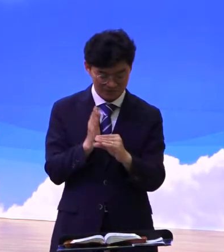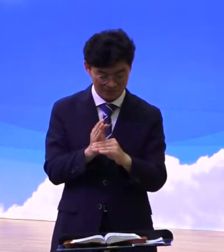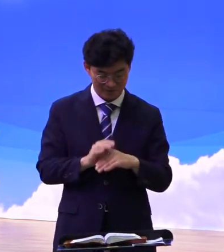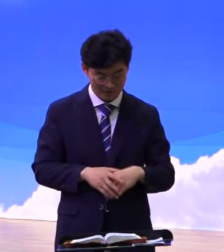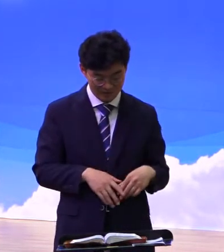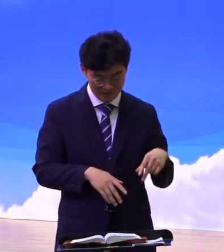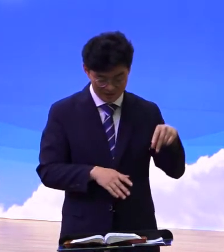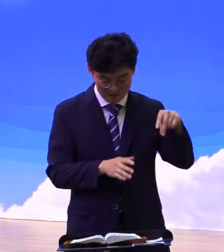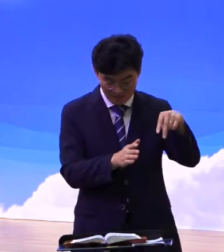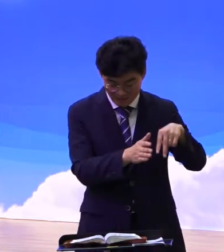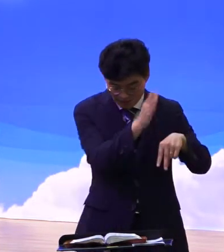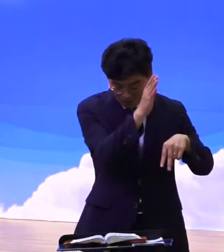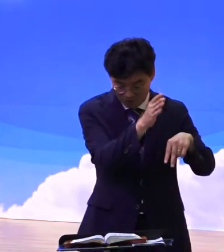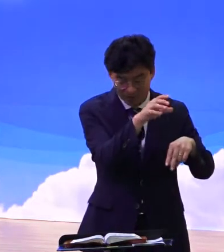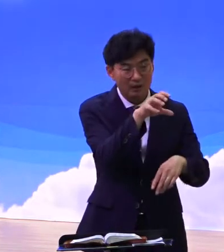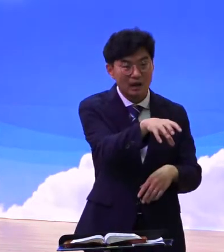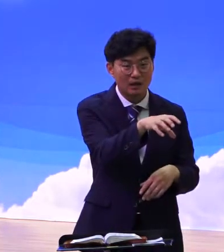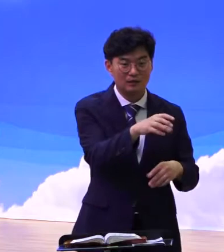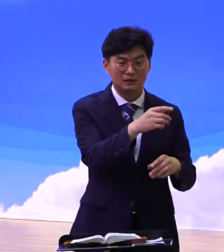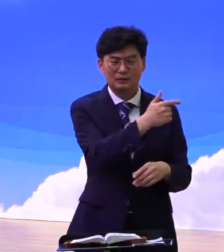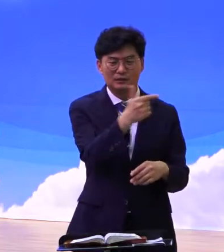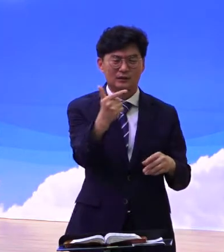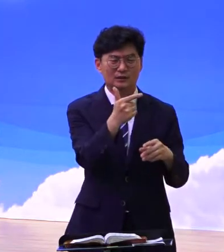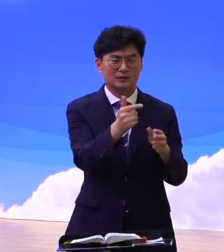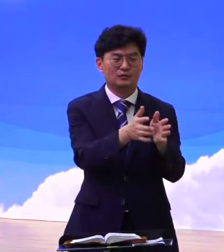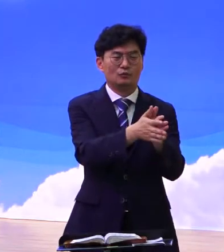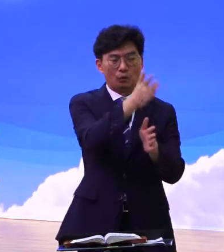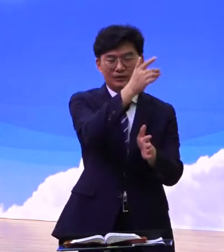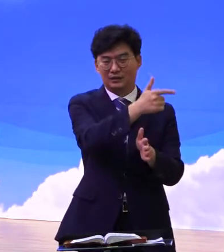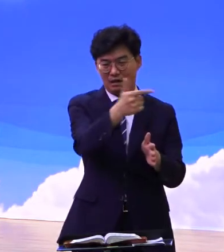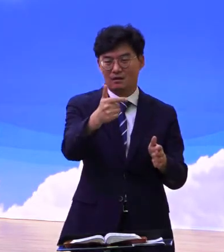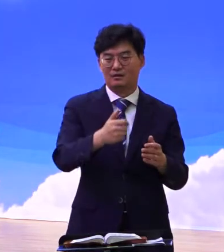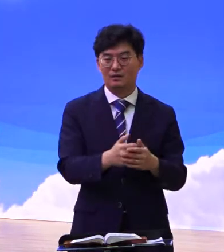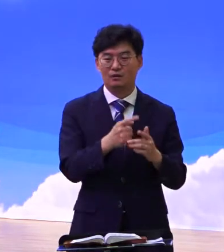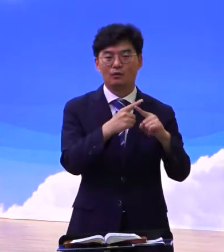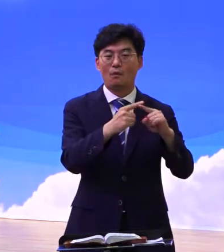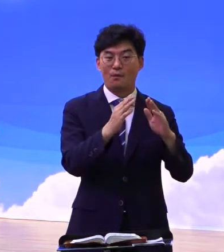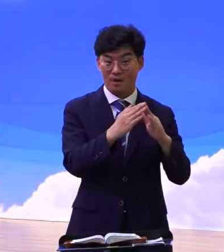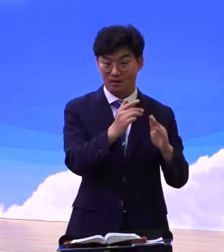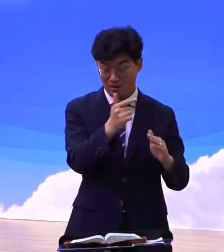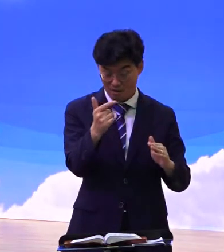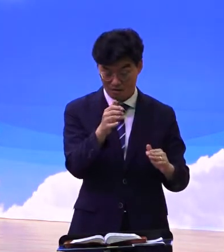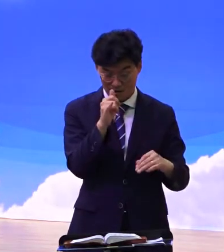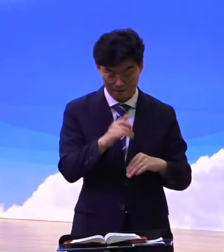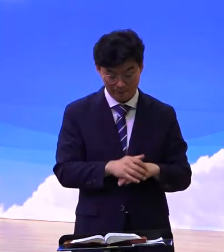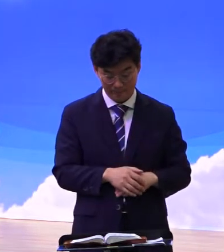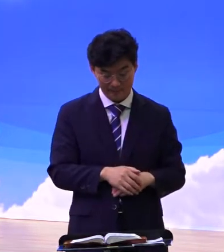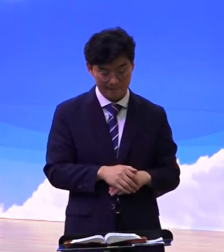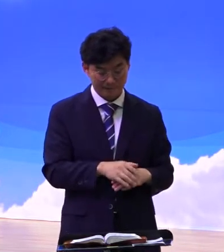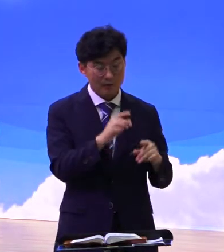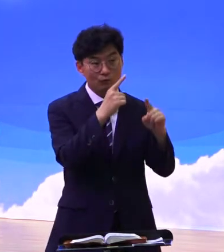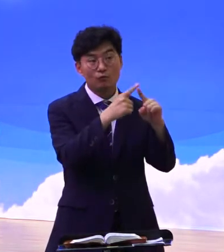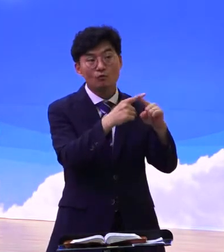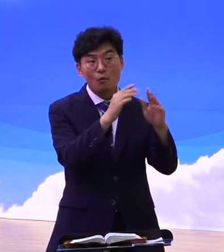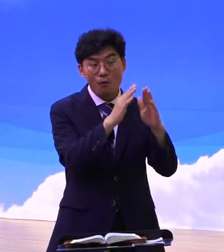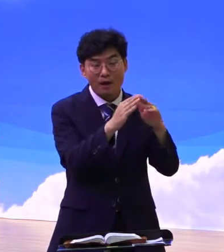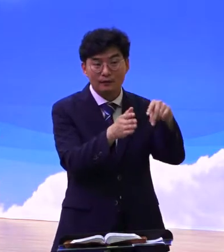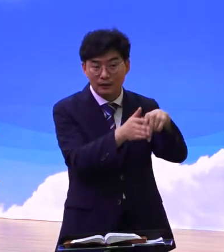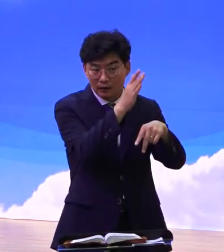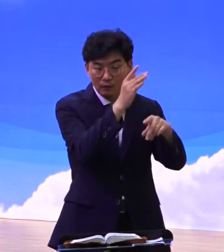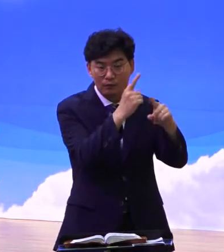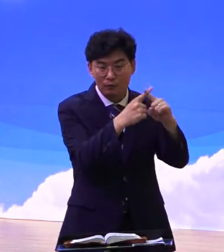교회였습니까? 데살로니가 전서와 후서 바울의 서신을 읽어보면 특히 데살로니가서